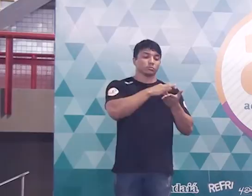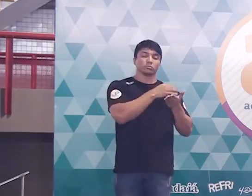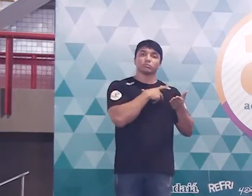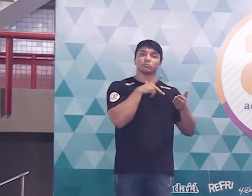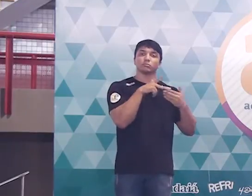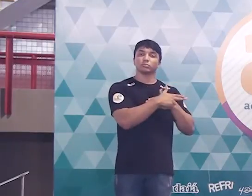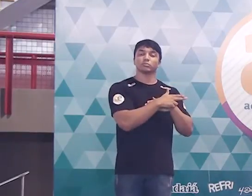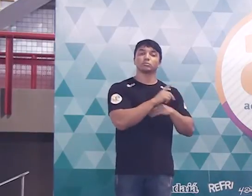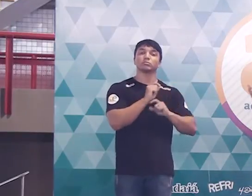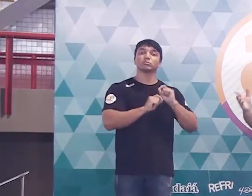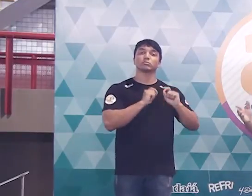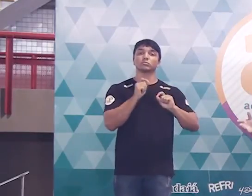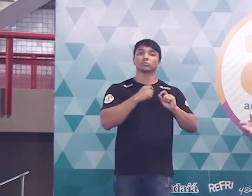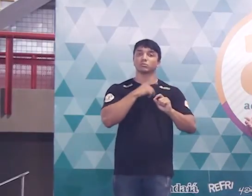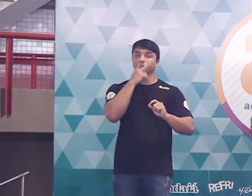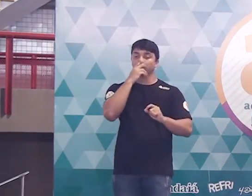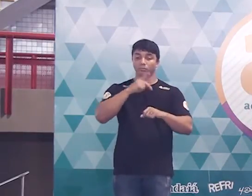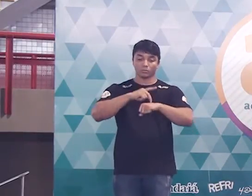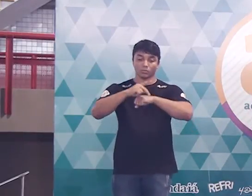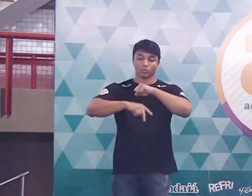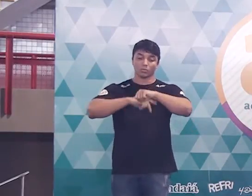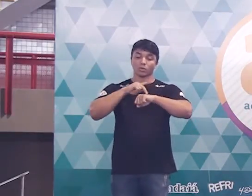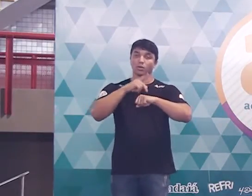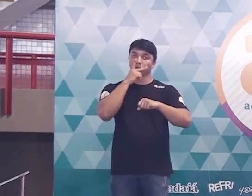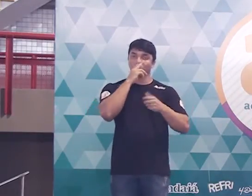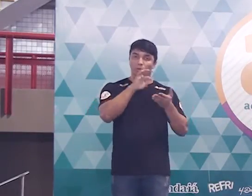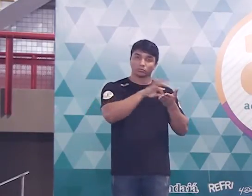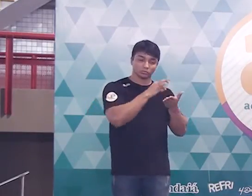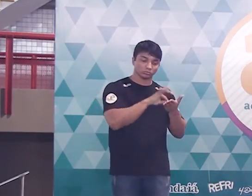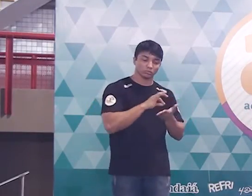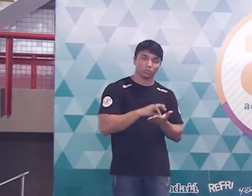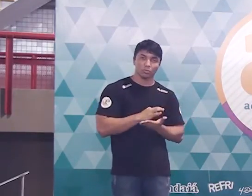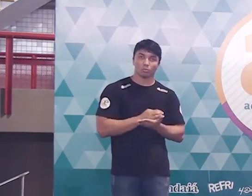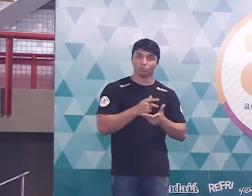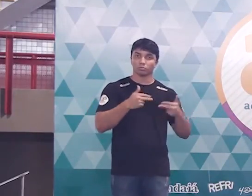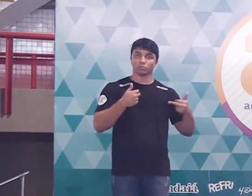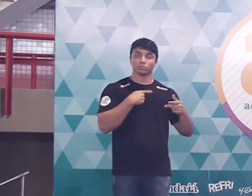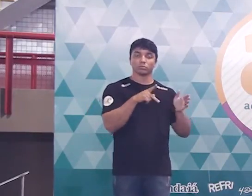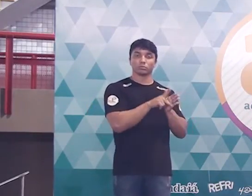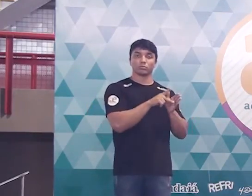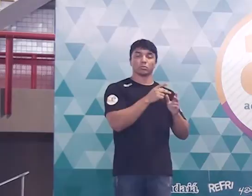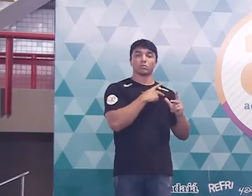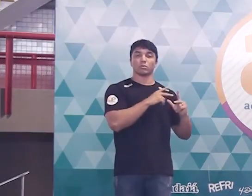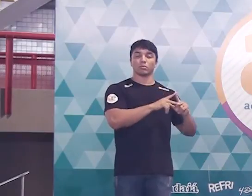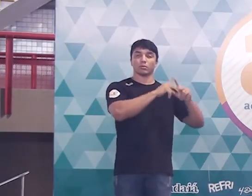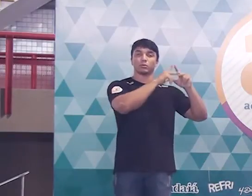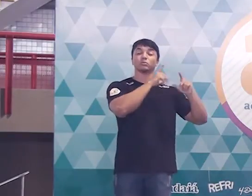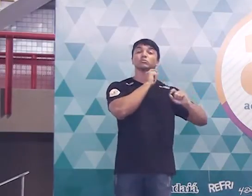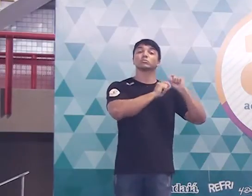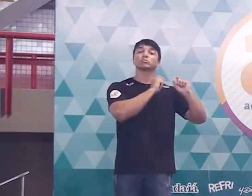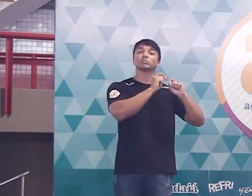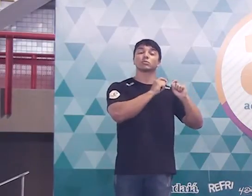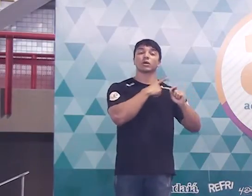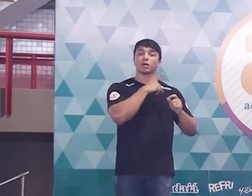desautorizou o país, vamos assim dizer, a cumprir com o Acordo de Paris, que era um acordo que havia sido feito